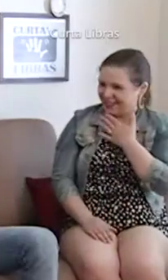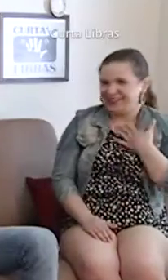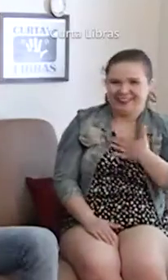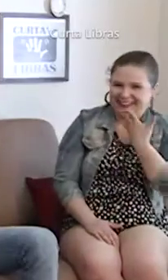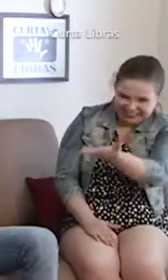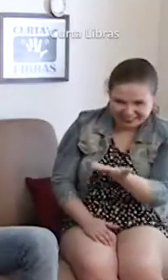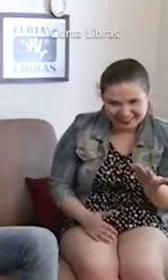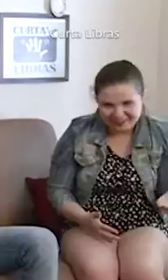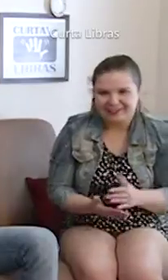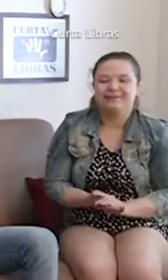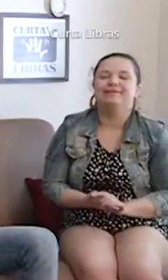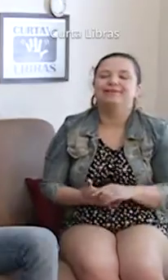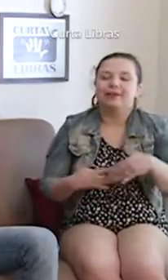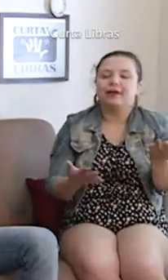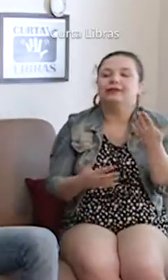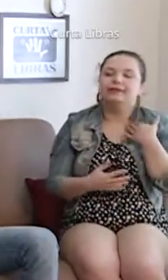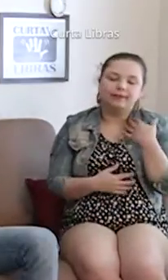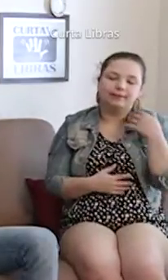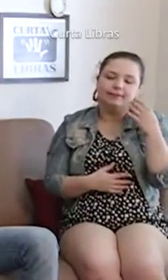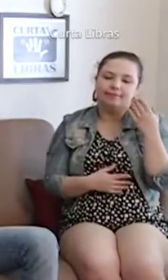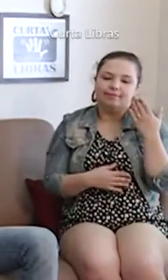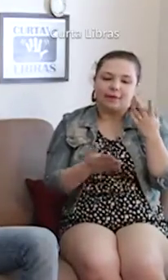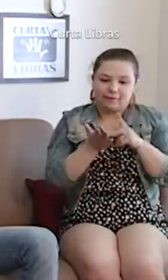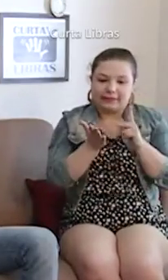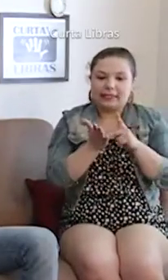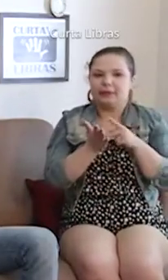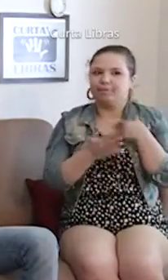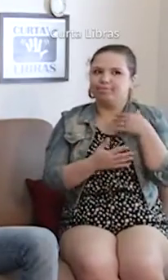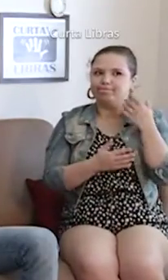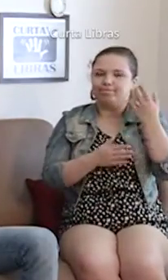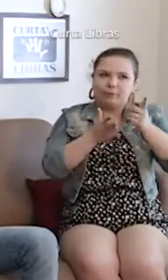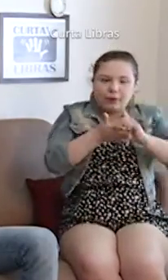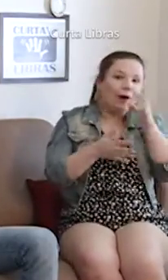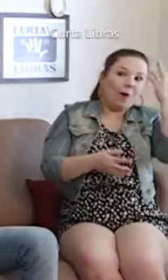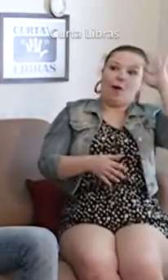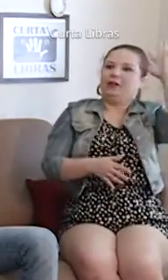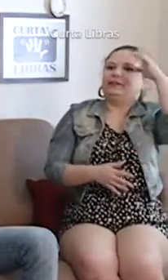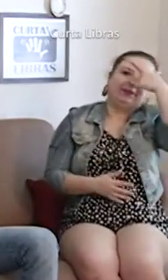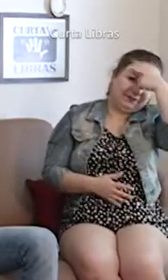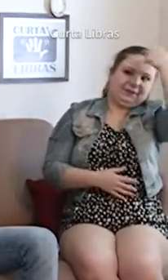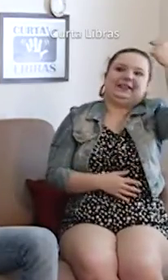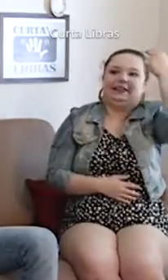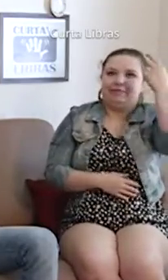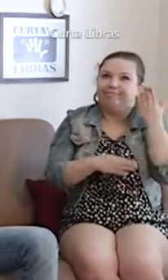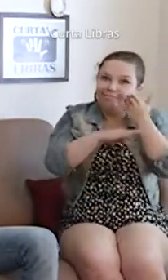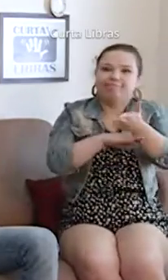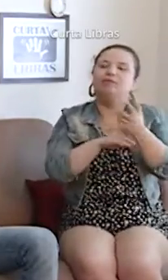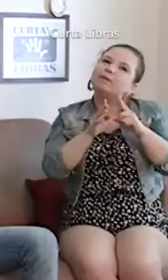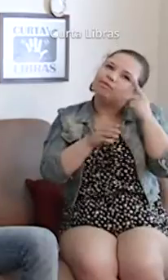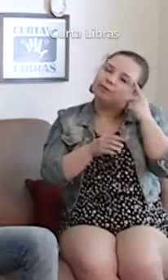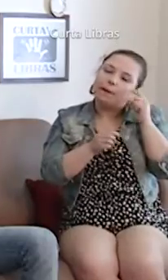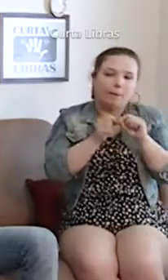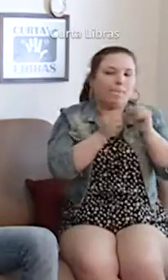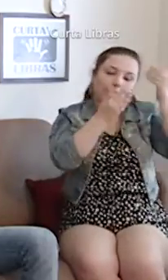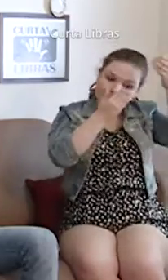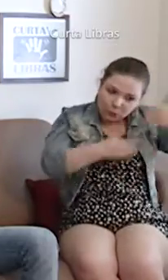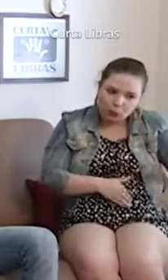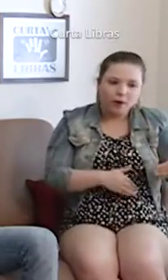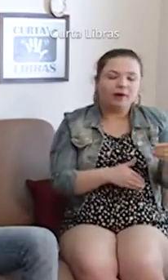Certo, é um prazer estar aqui. Na verdade, eu sempre sonhei em ingressar na universidade, né? E a prova